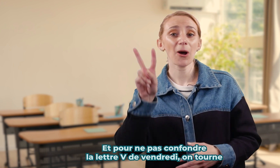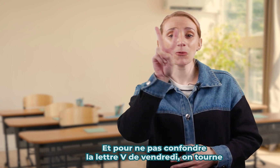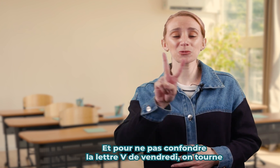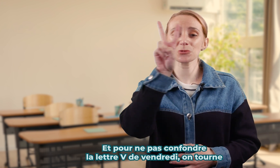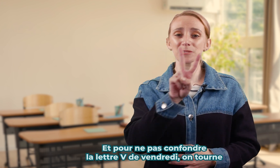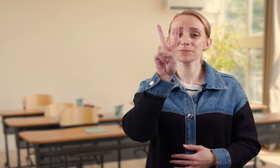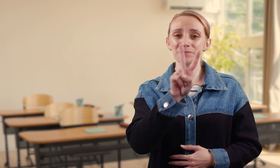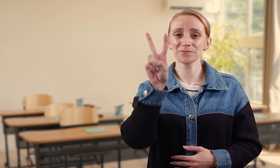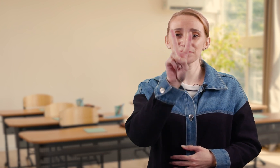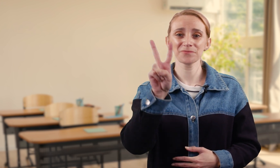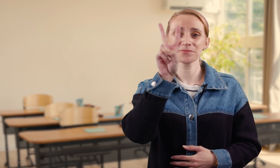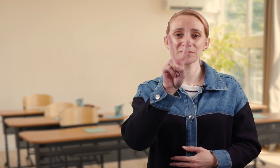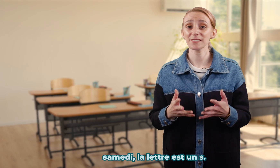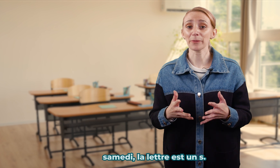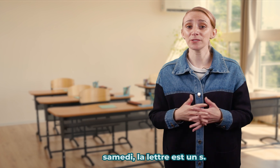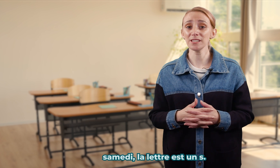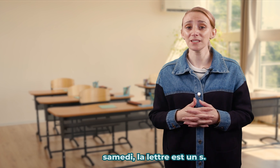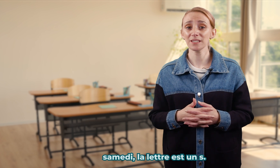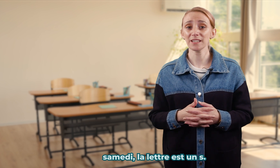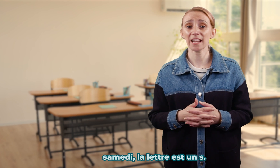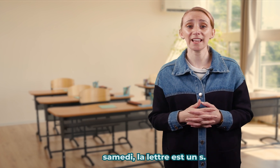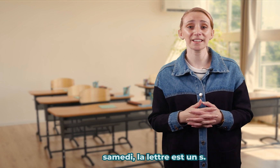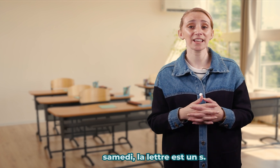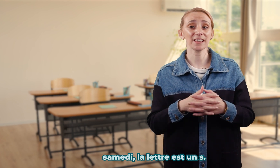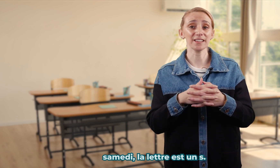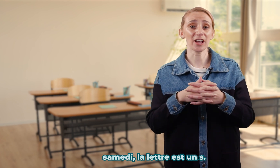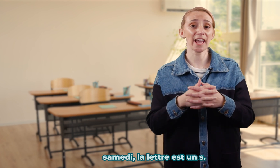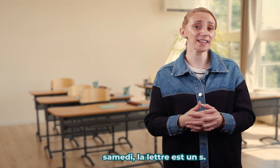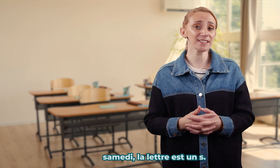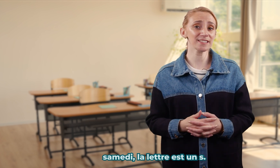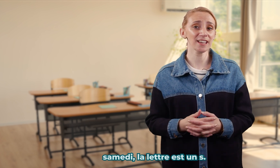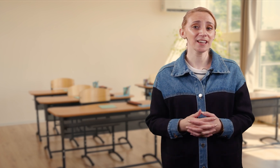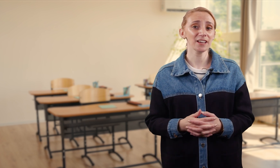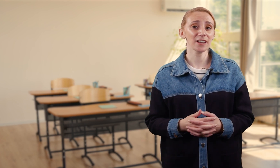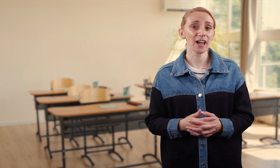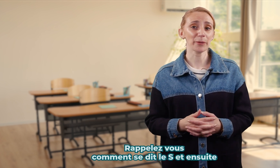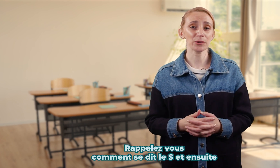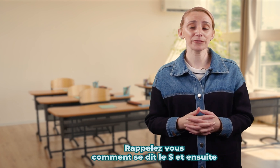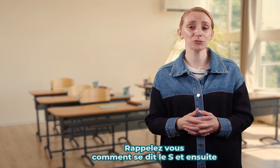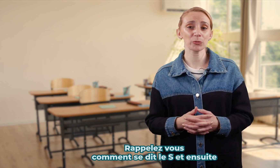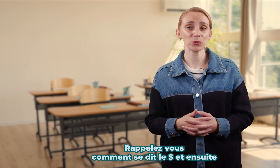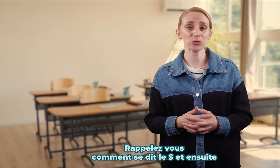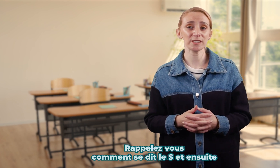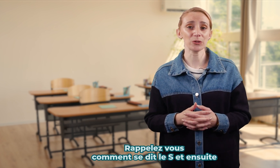on tourne. Samedi, la lettre est un S. Rappelez-vous comment on se dit le